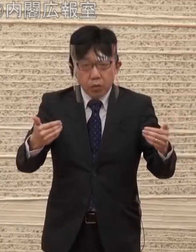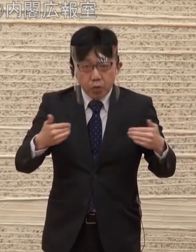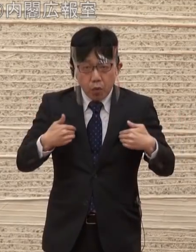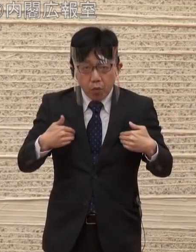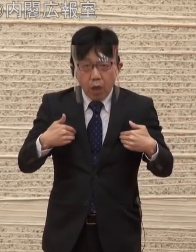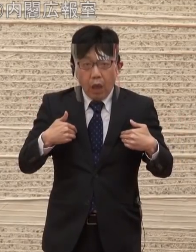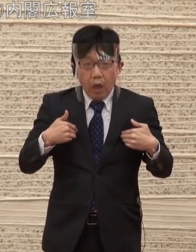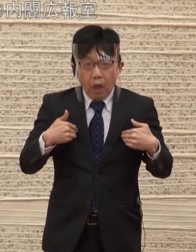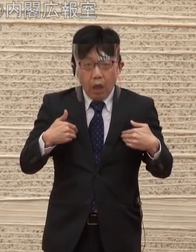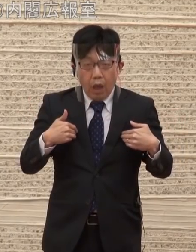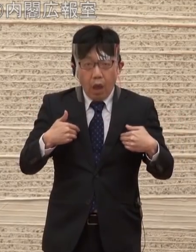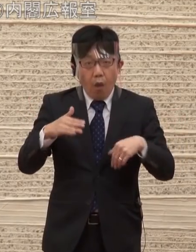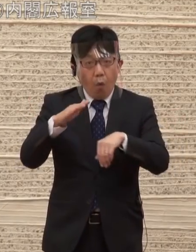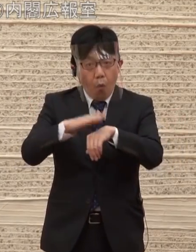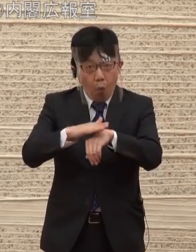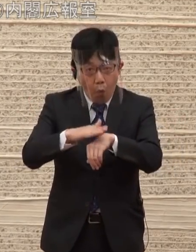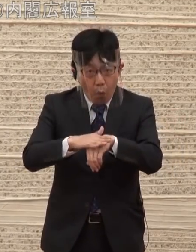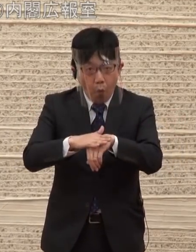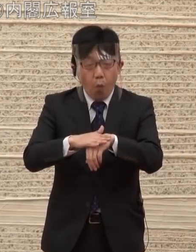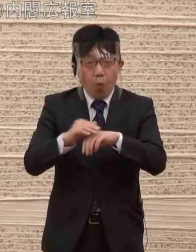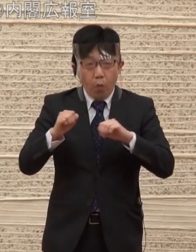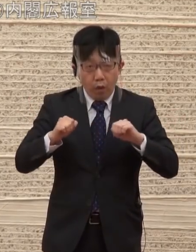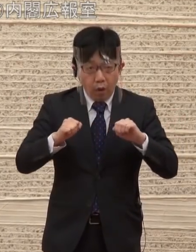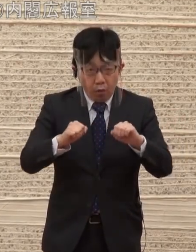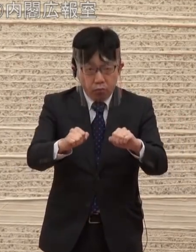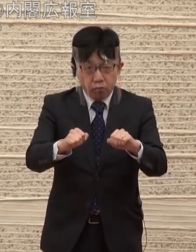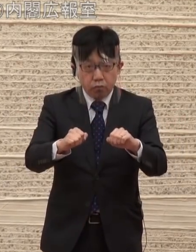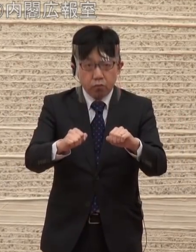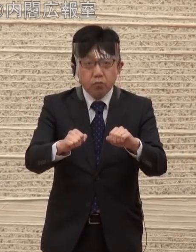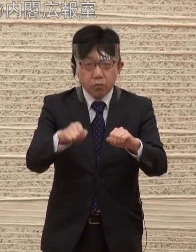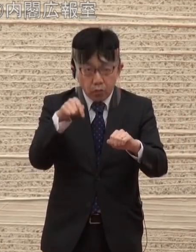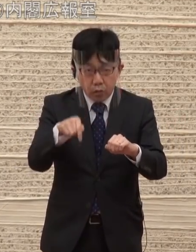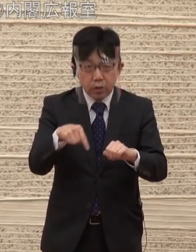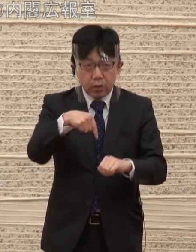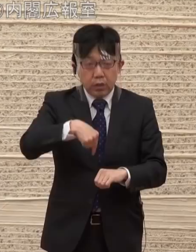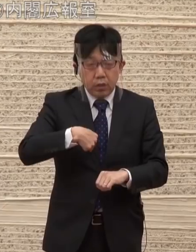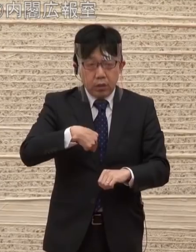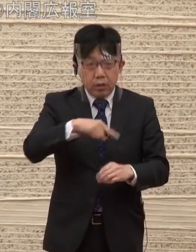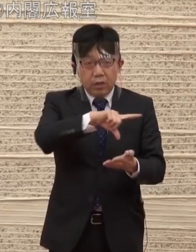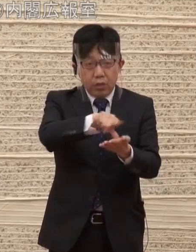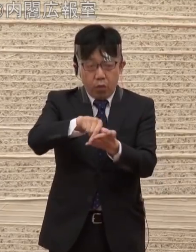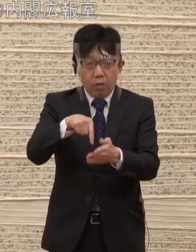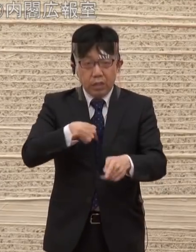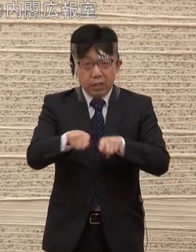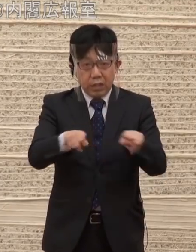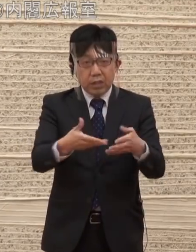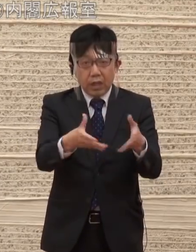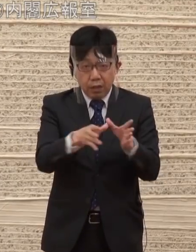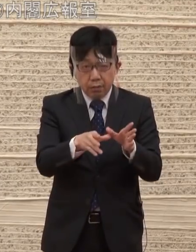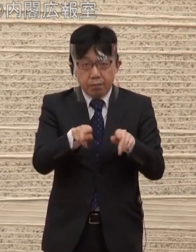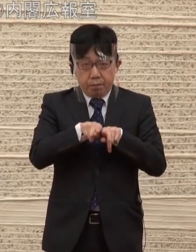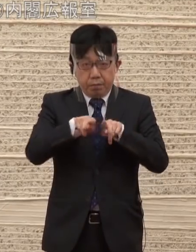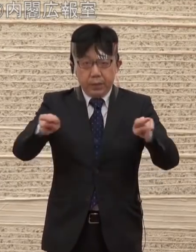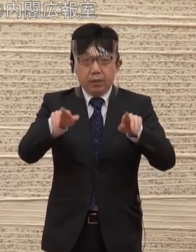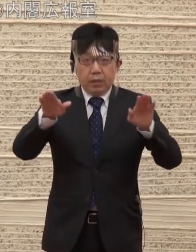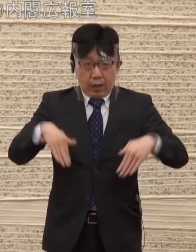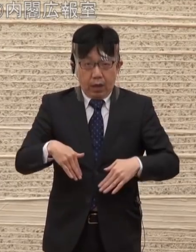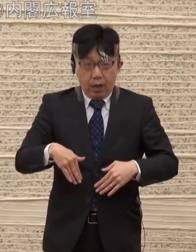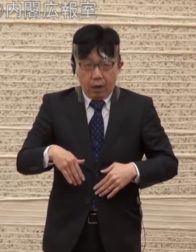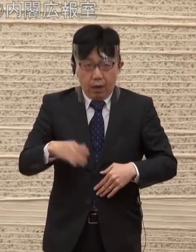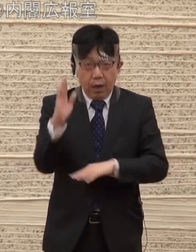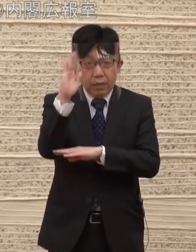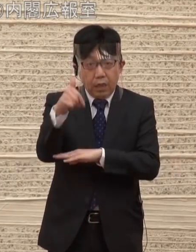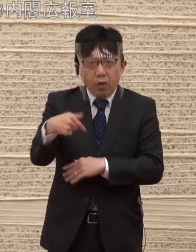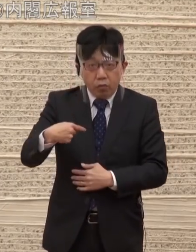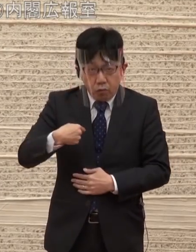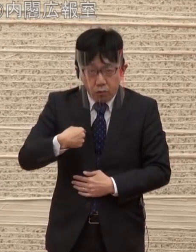対策をこうしていただくように超自体に要請をしているところでありますが加えて政府とし